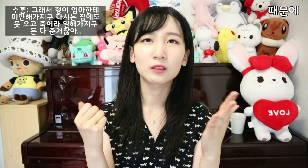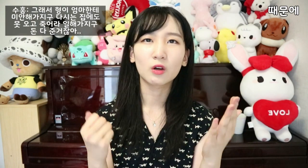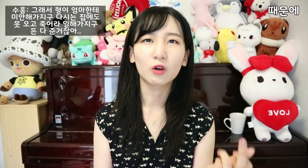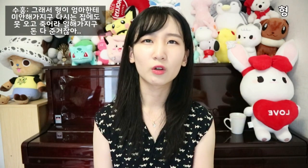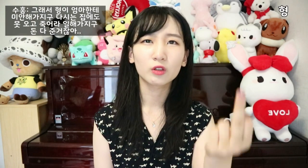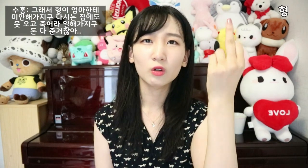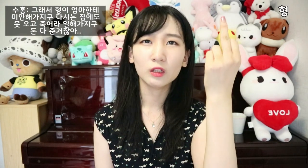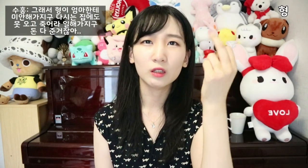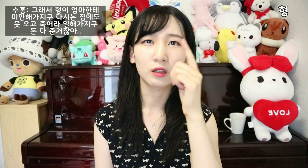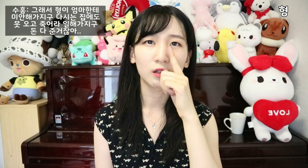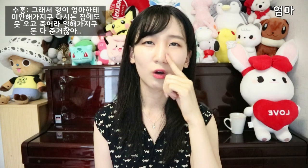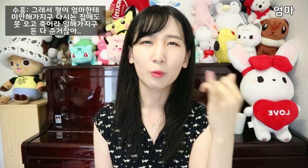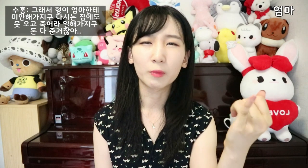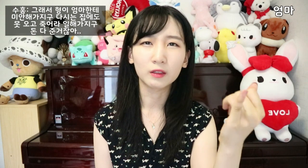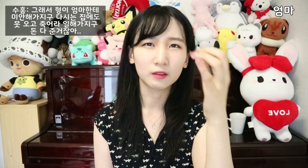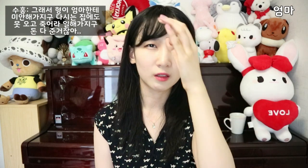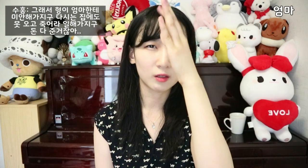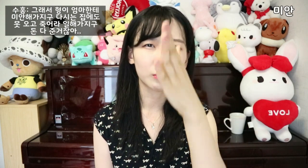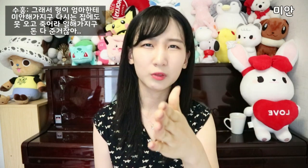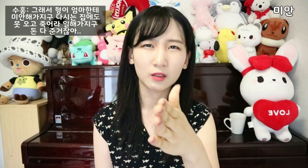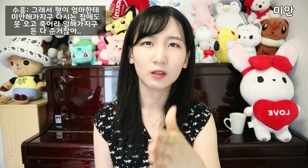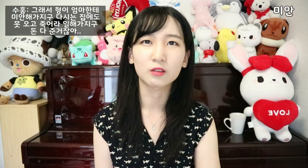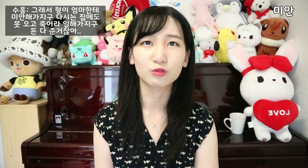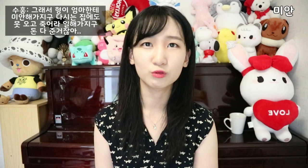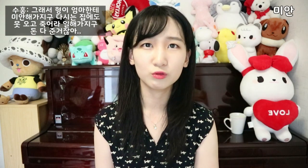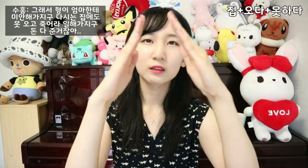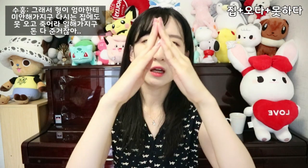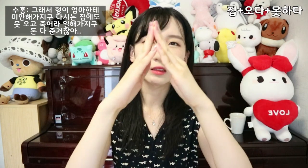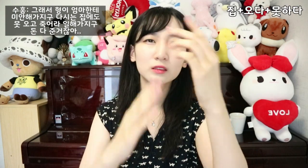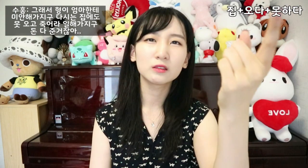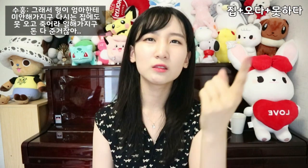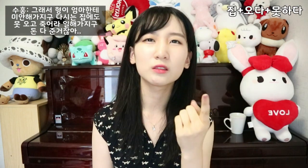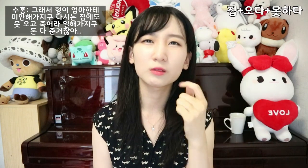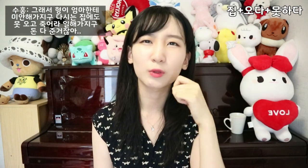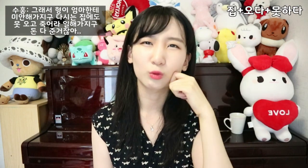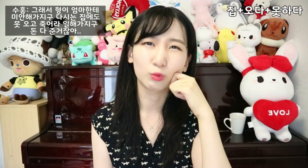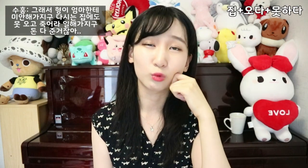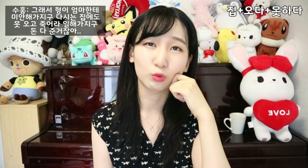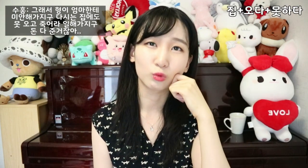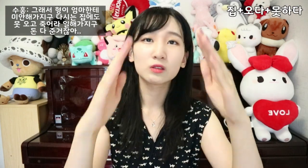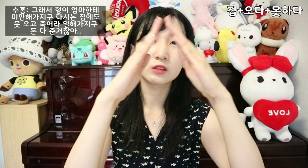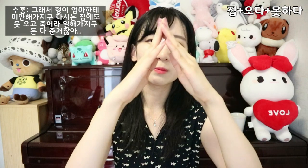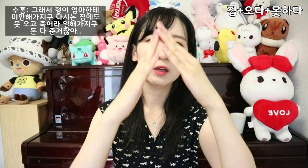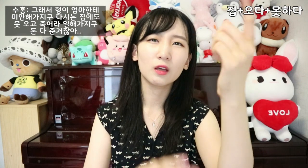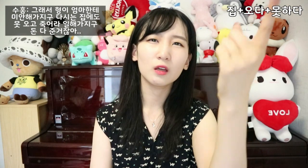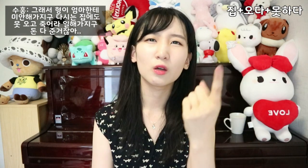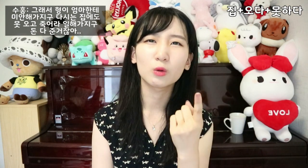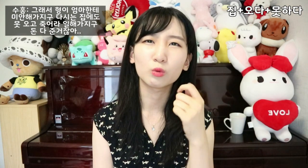그래서 형이 엄마한테 미안해가지고 다시는 집에도 못 오고 집에